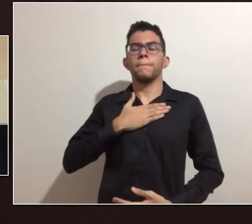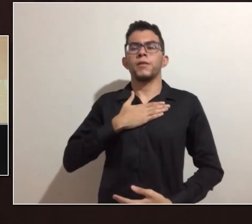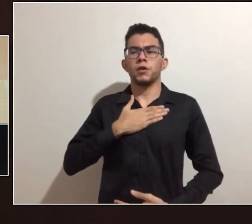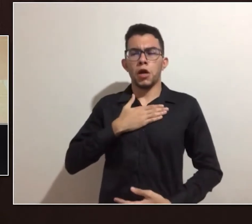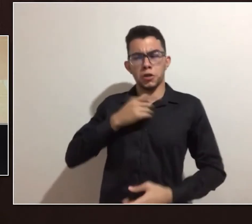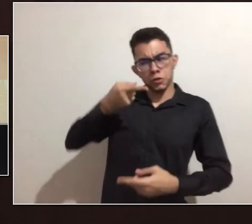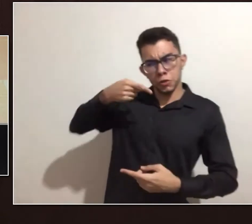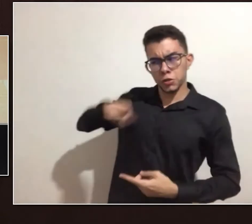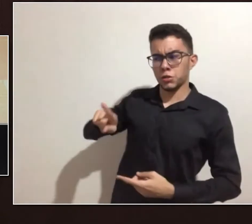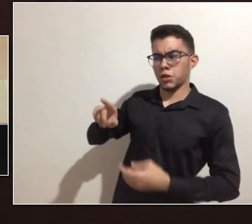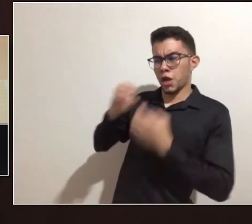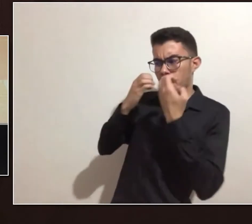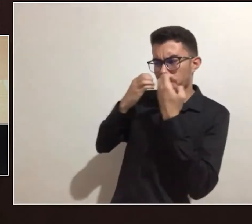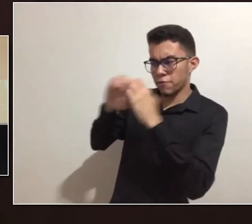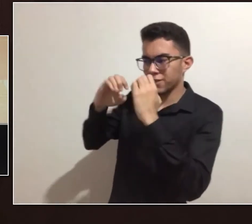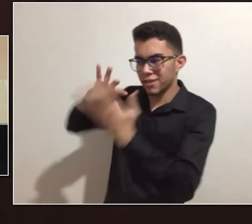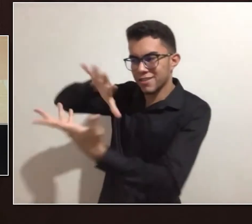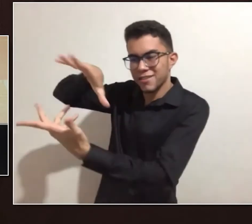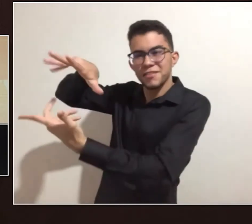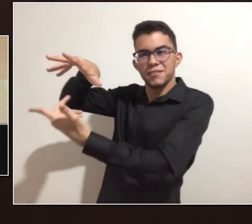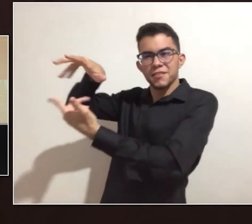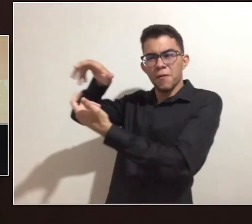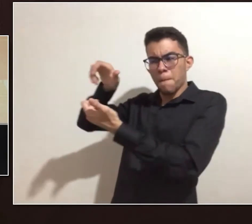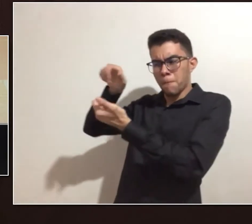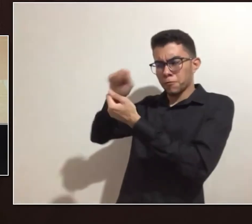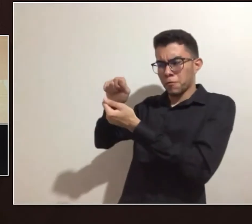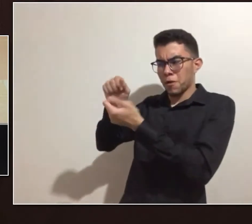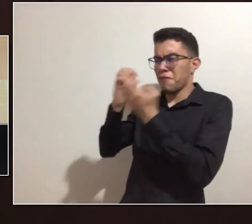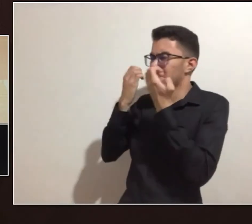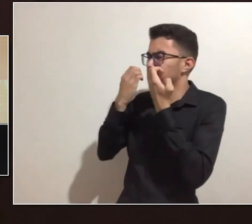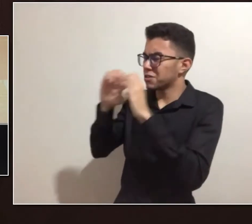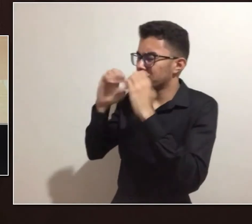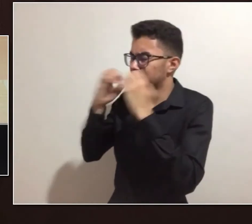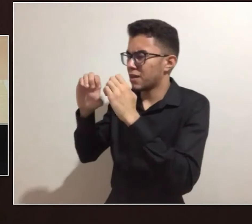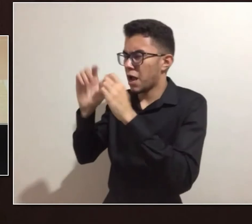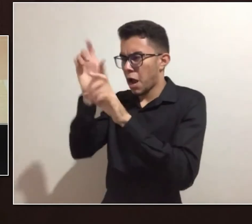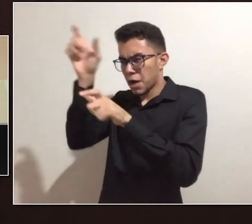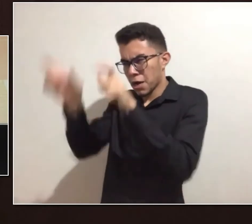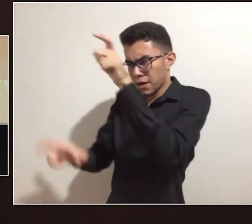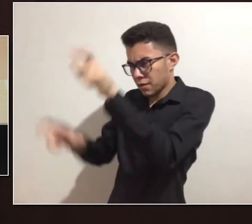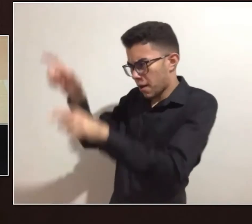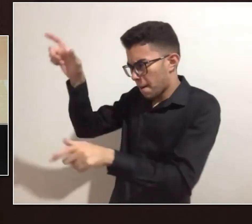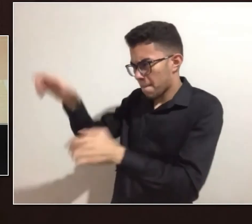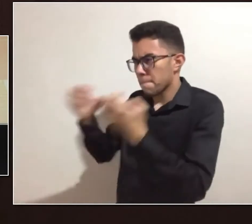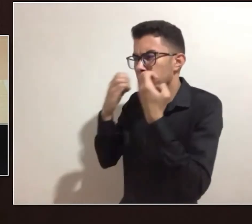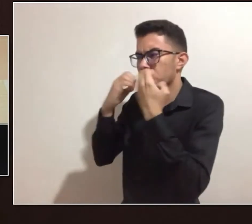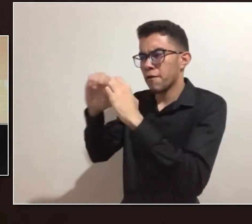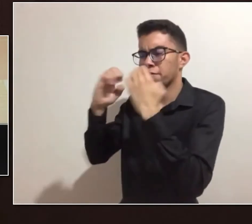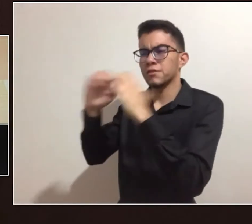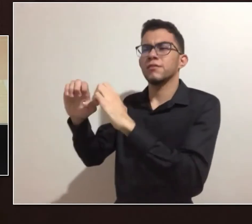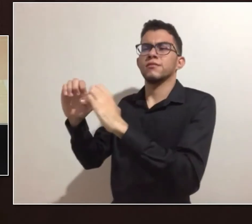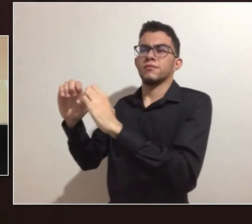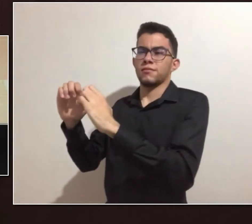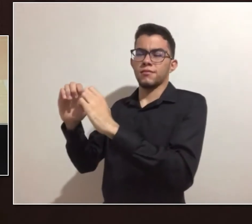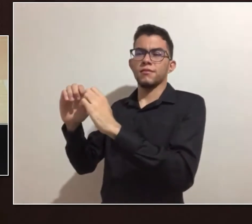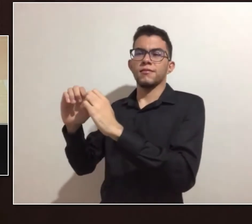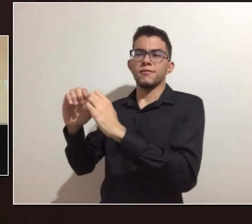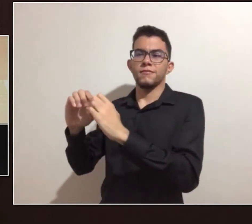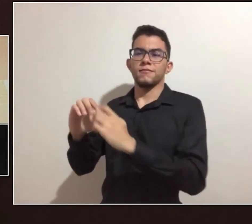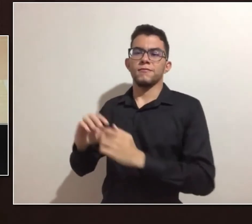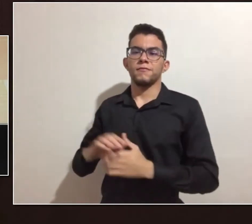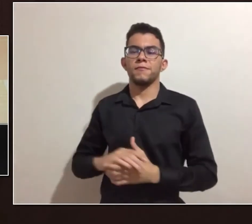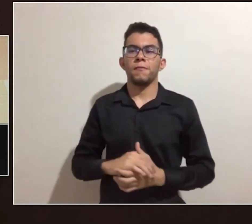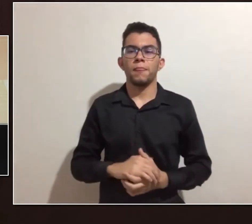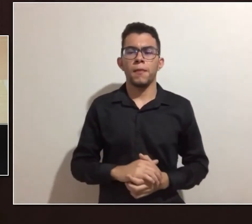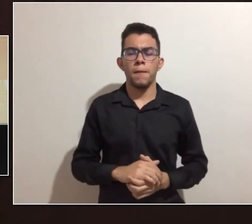Ide por todo o mundo e pregai o evangelho a toda criatura. Sabe por